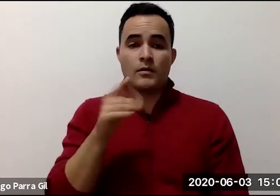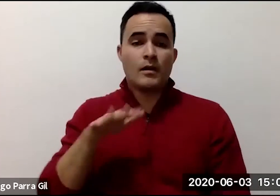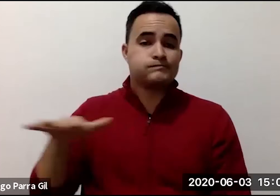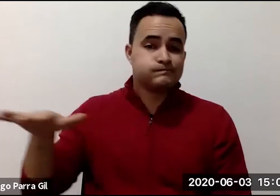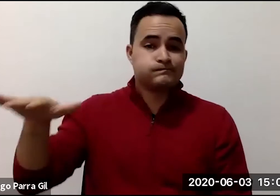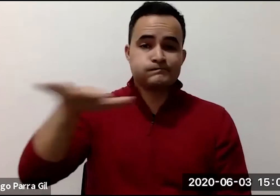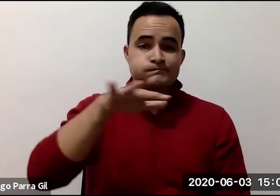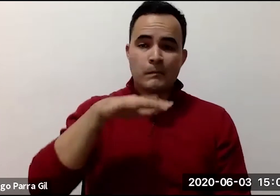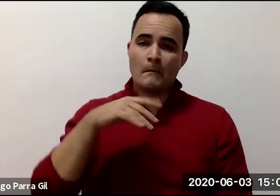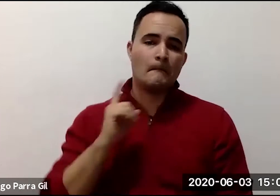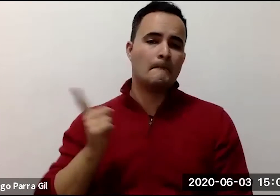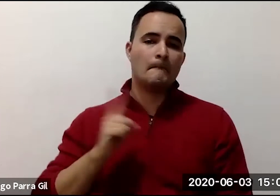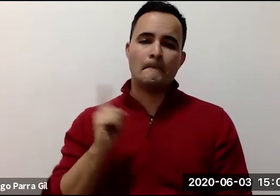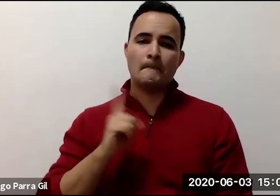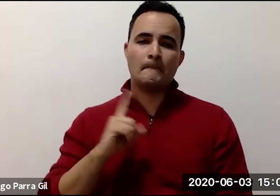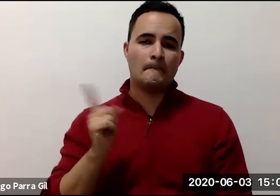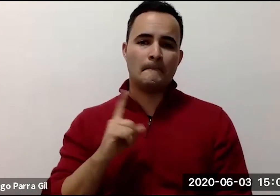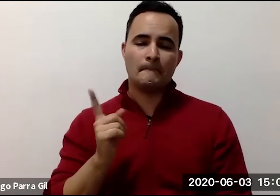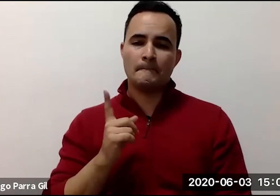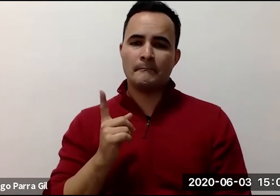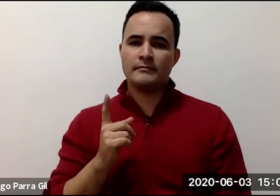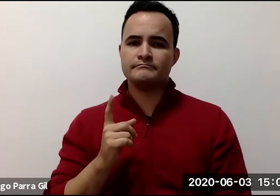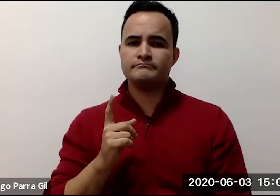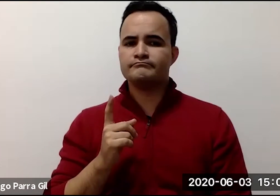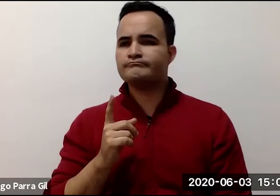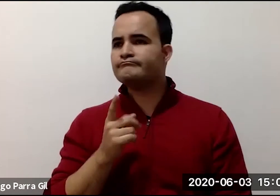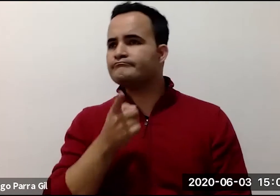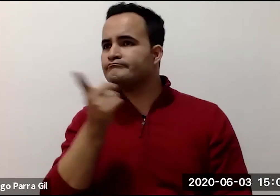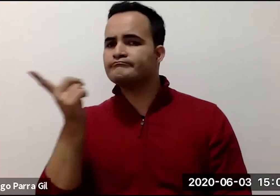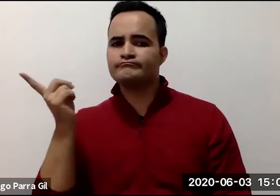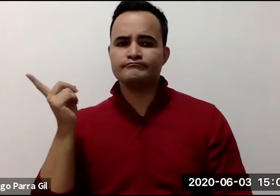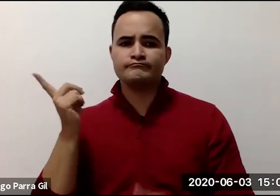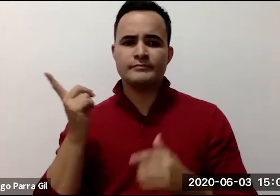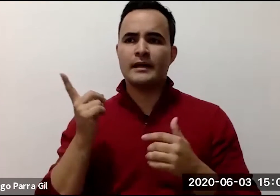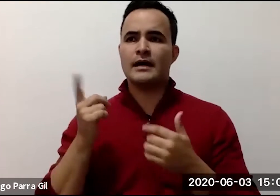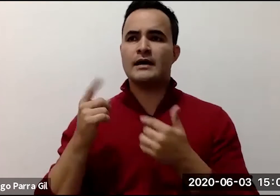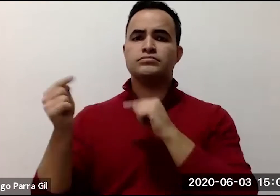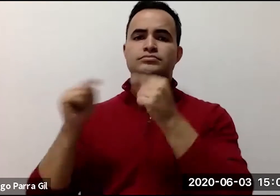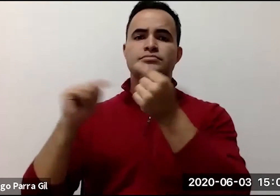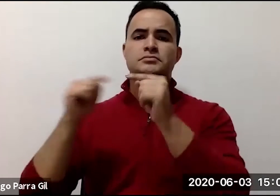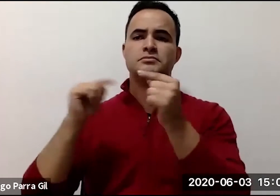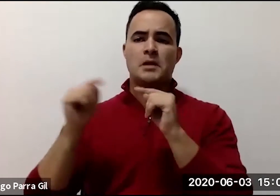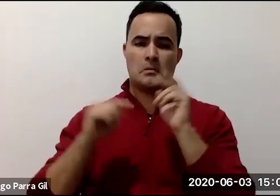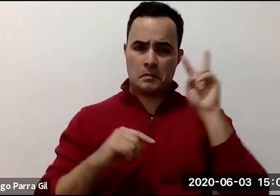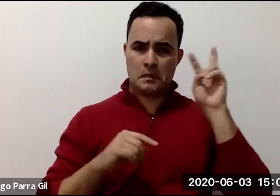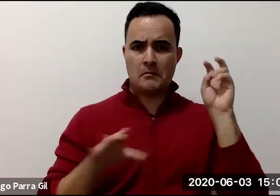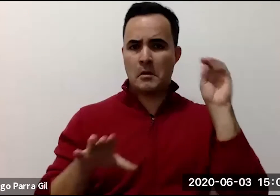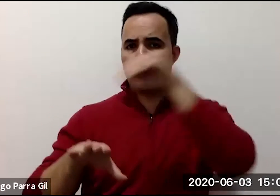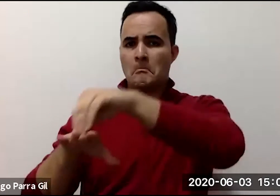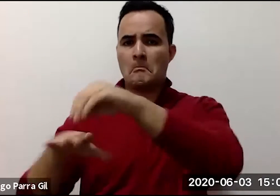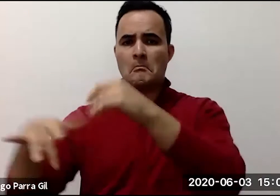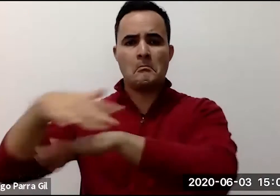en estas discusiones que a veces se están llevando a cabo en distintos tipos de espacios.